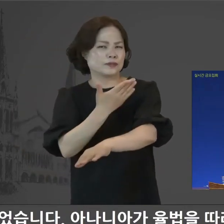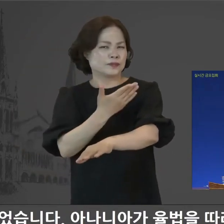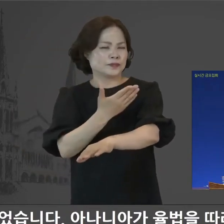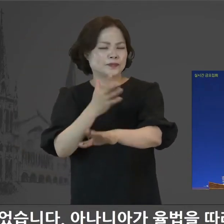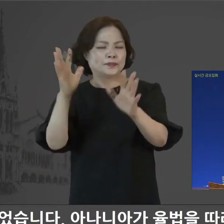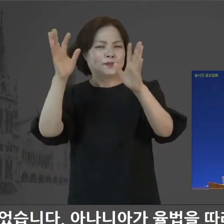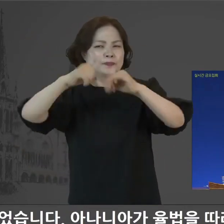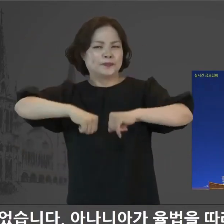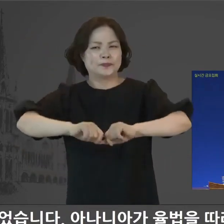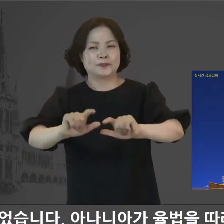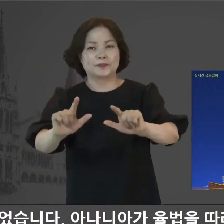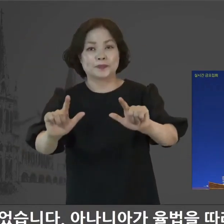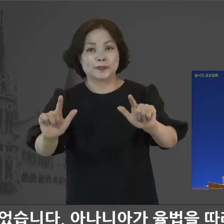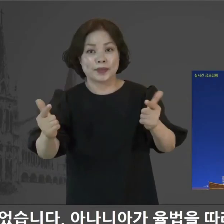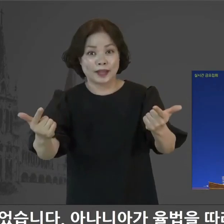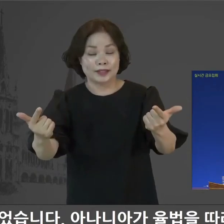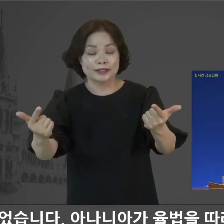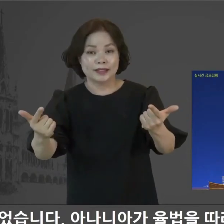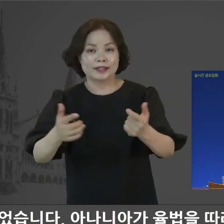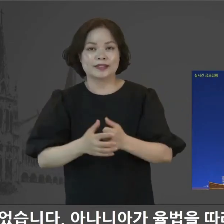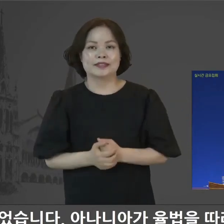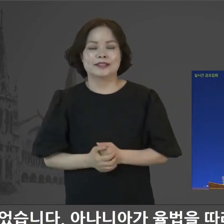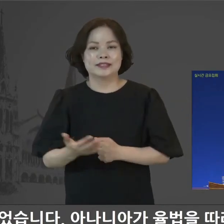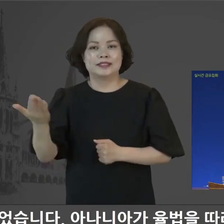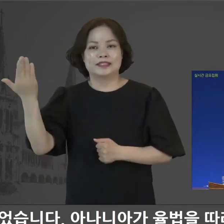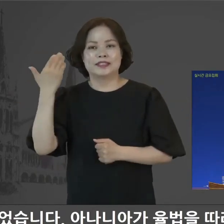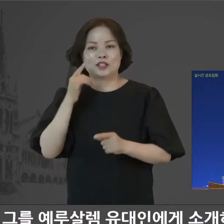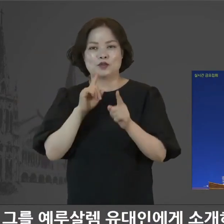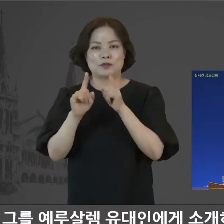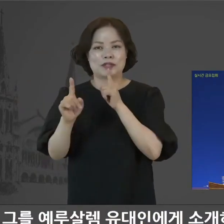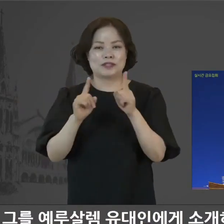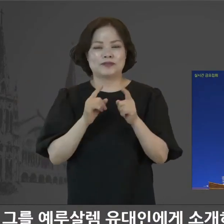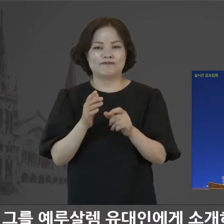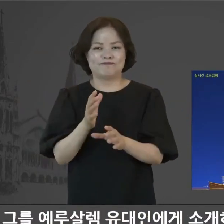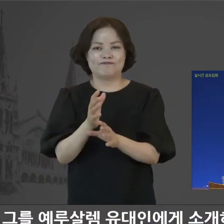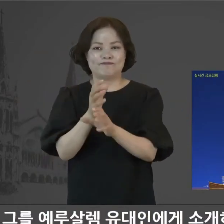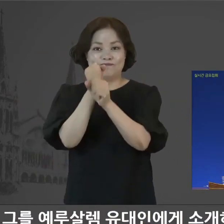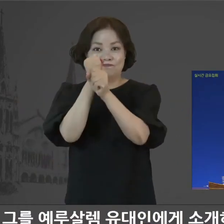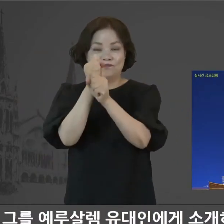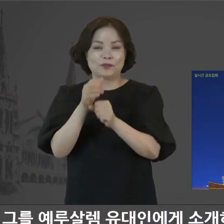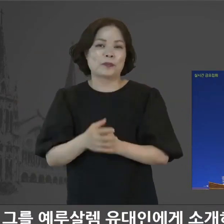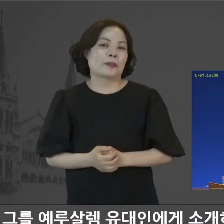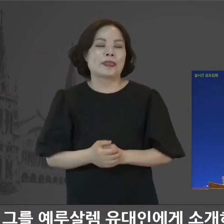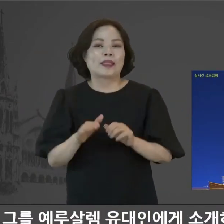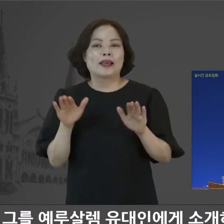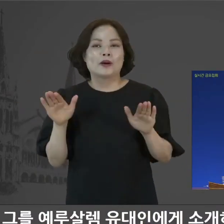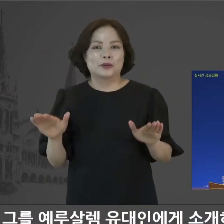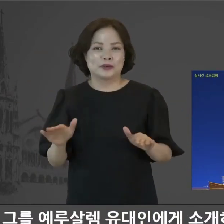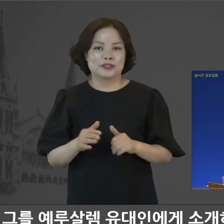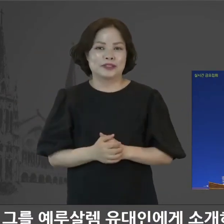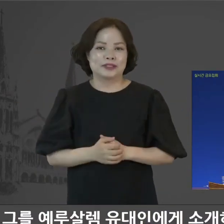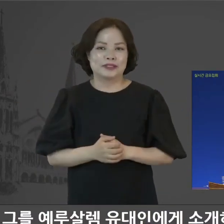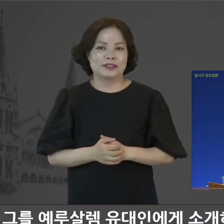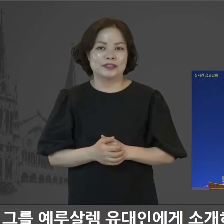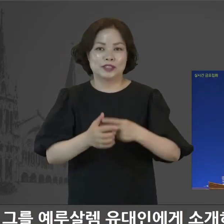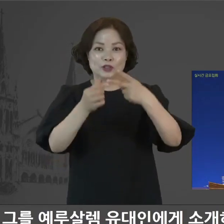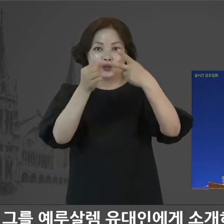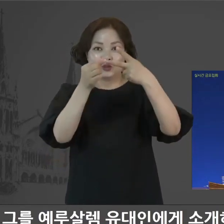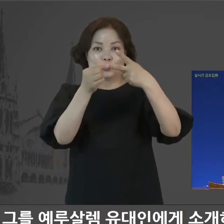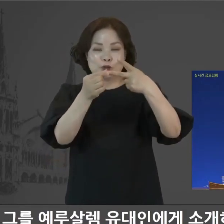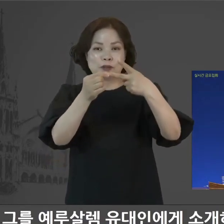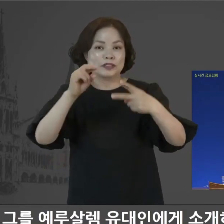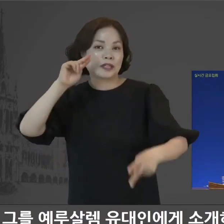허무는 자가 아니라라는 걸 보여주었다. 이게 이제 지난주 말씀의 요지였습니다. 자, 오늘은 두